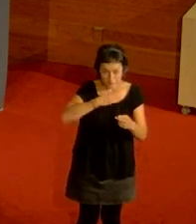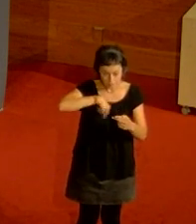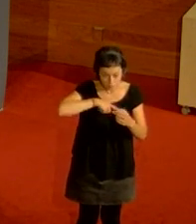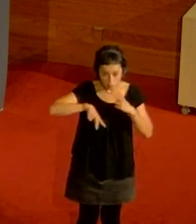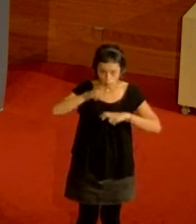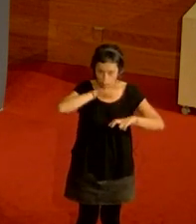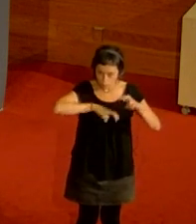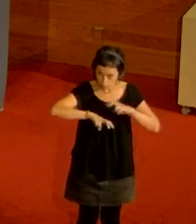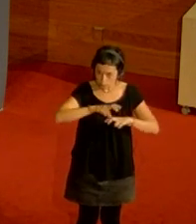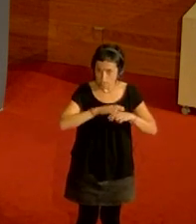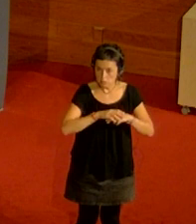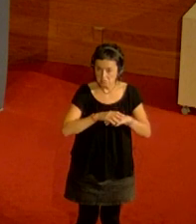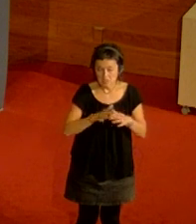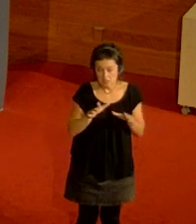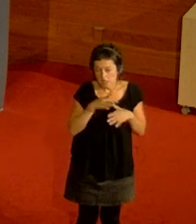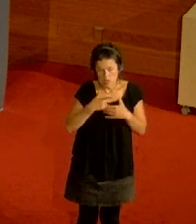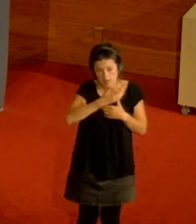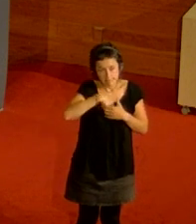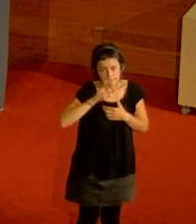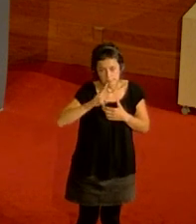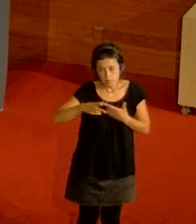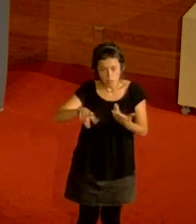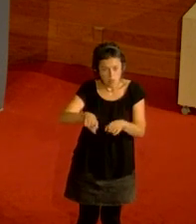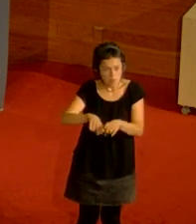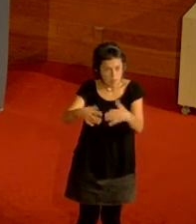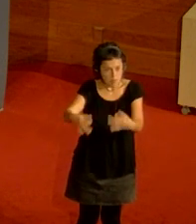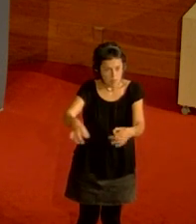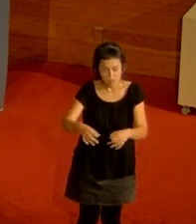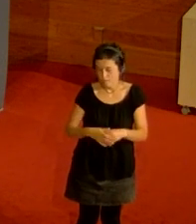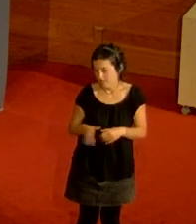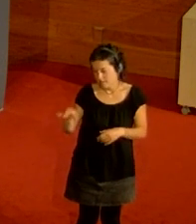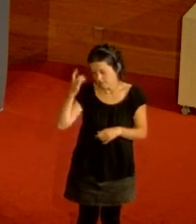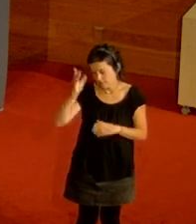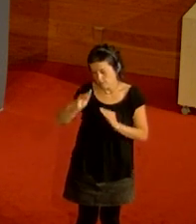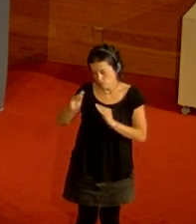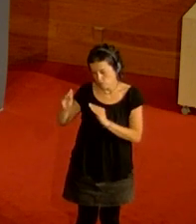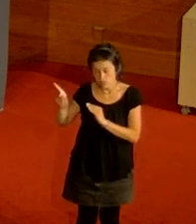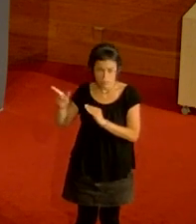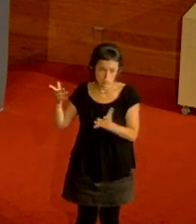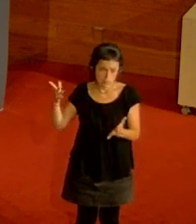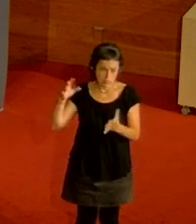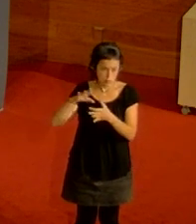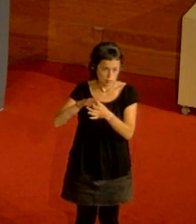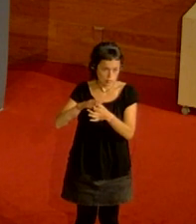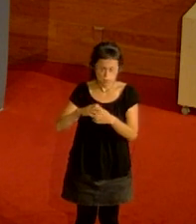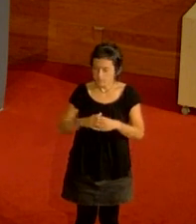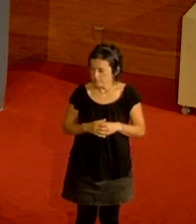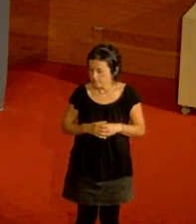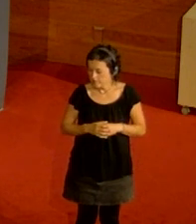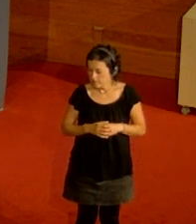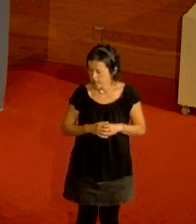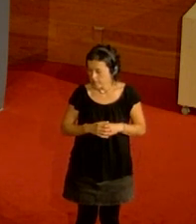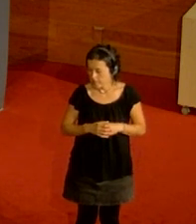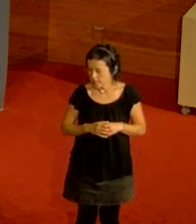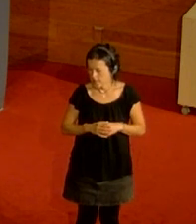parece también normalizado eso es la idea que Comenta Humberto eco va va en esta en esta línea Sin embargo a mí me parece muy